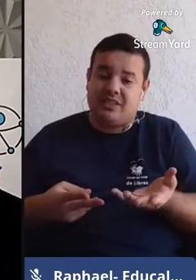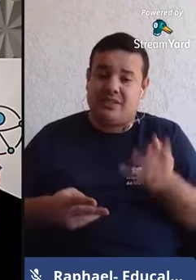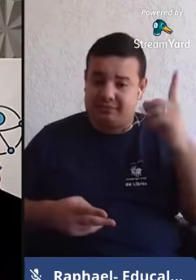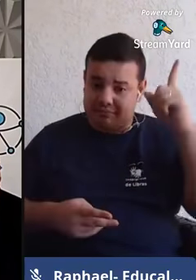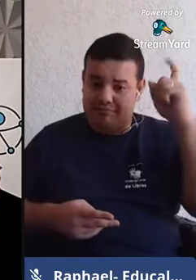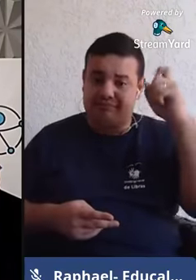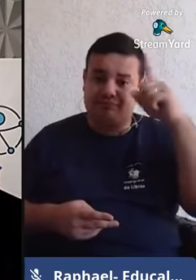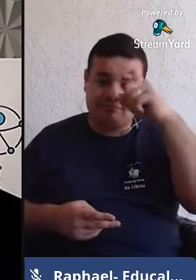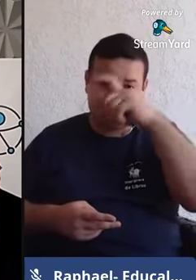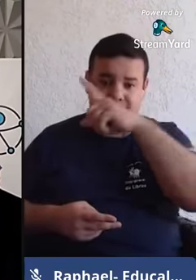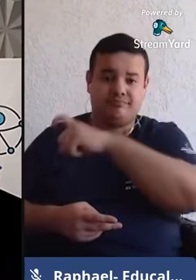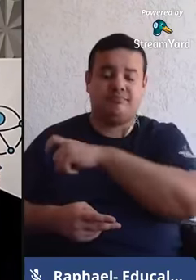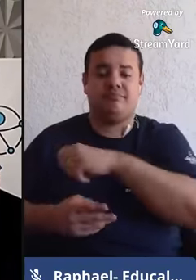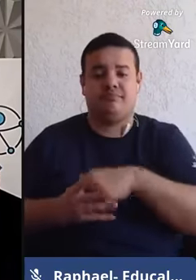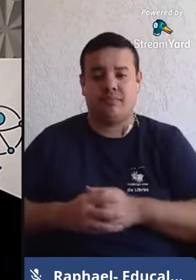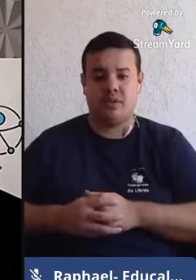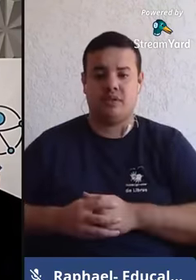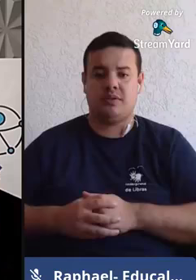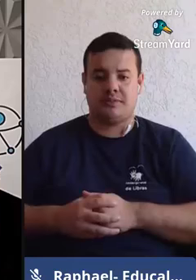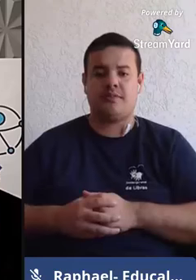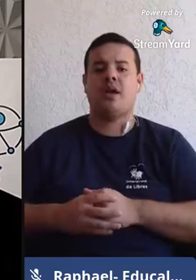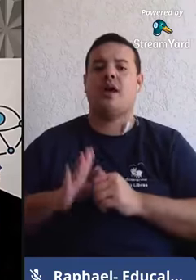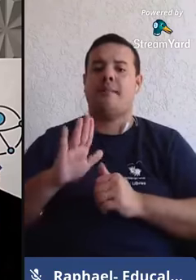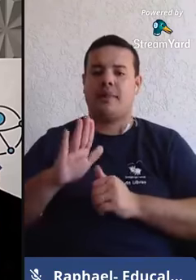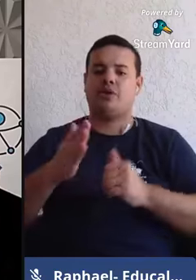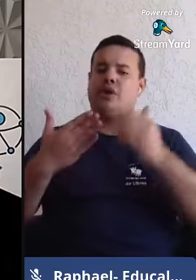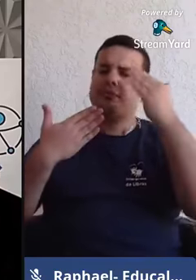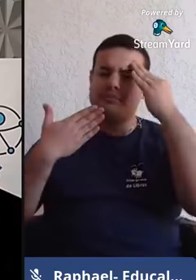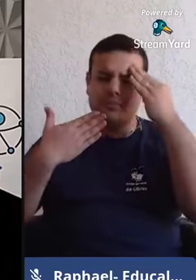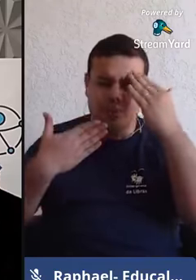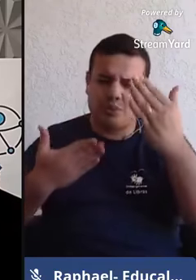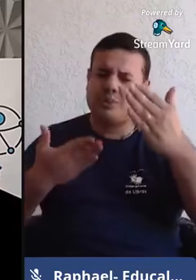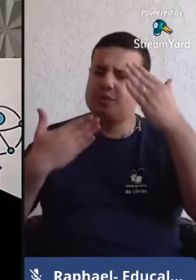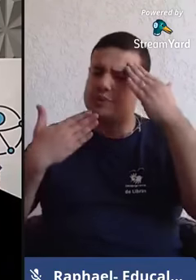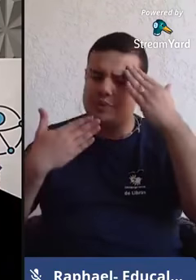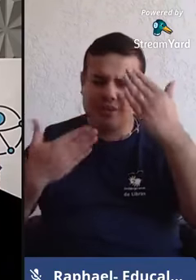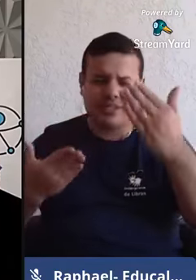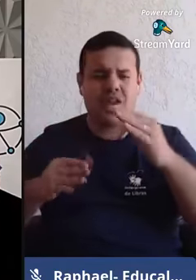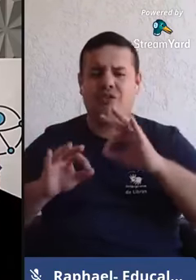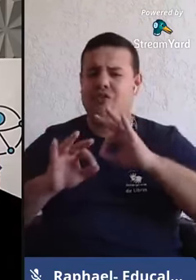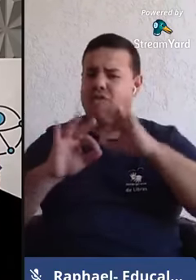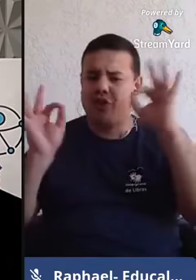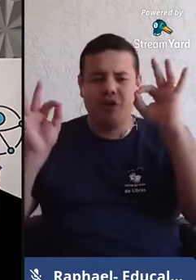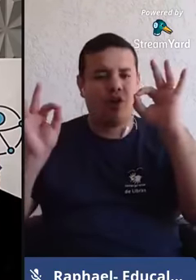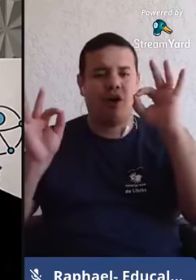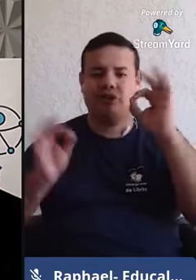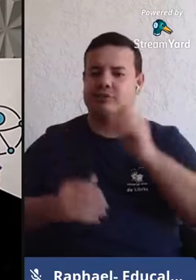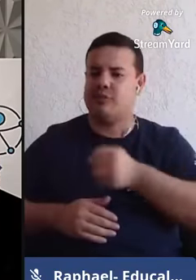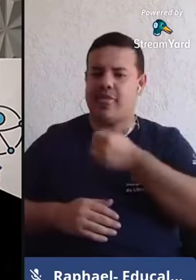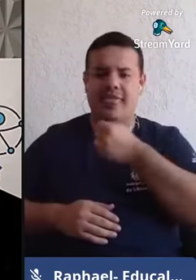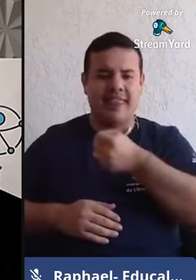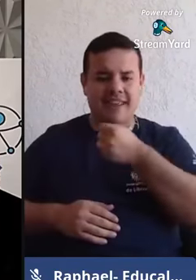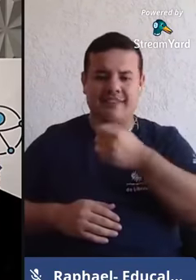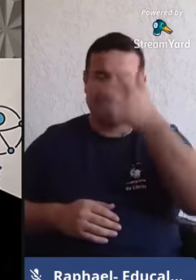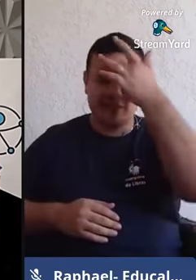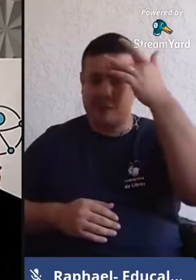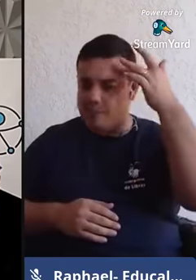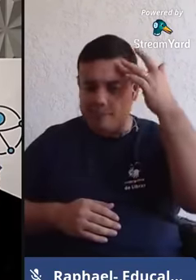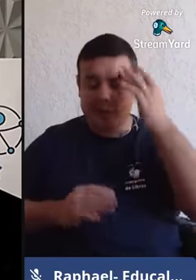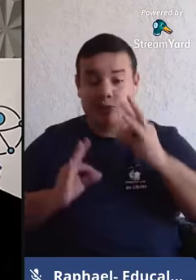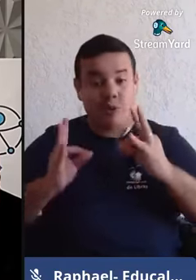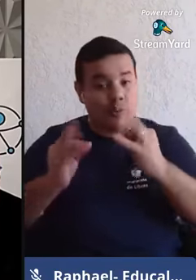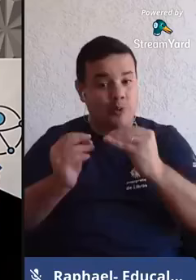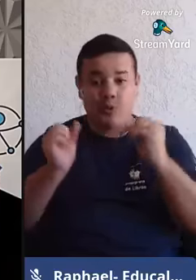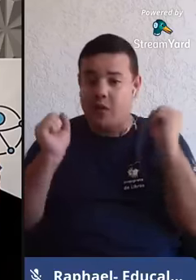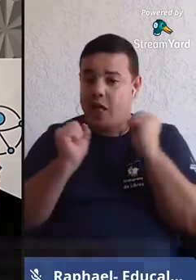difícil, muito difícil. Mas, olha, muito obrigado, Rodrigo. Foi ótimo. O pessoal adorou. Olha aqui, o Alberto Brito